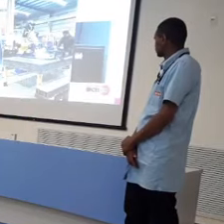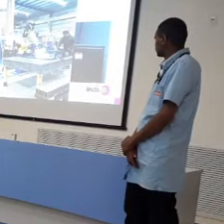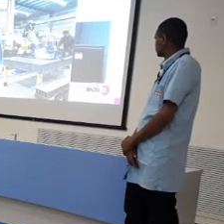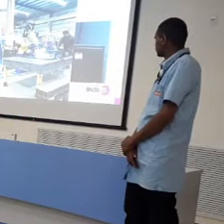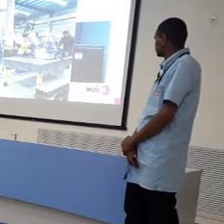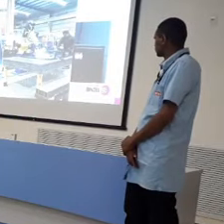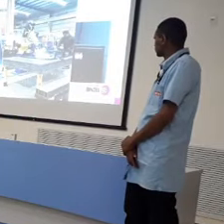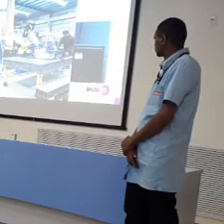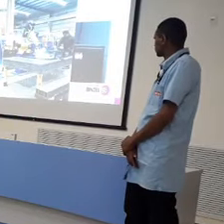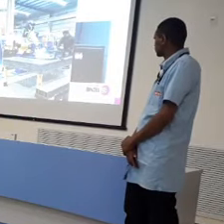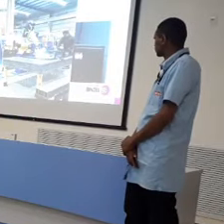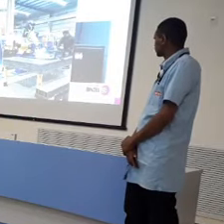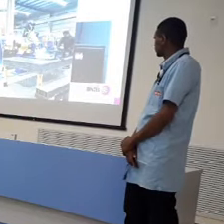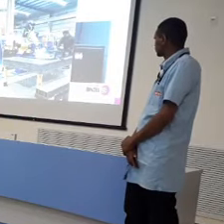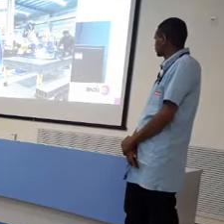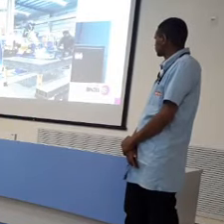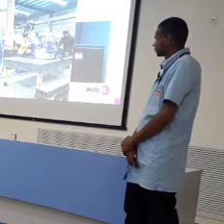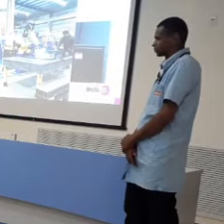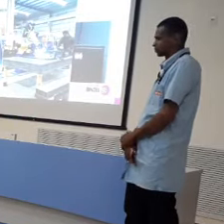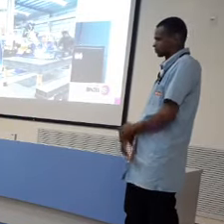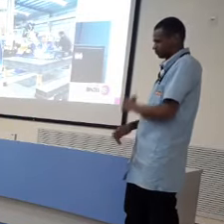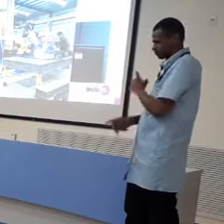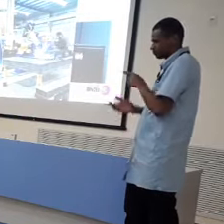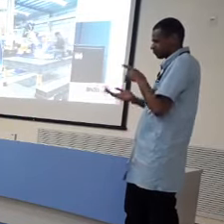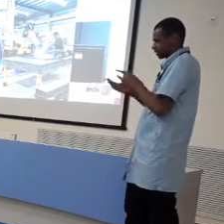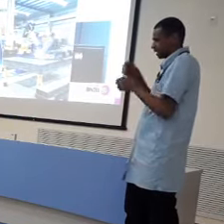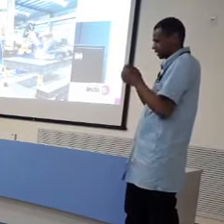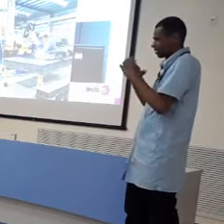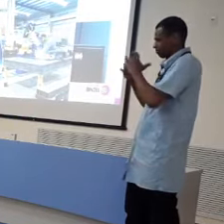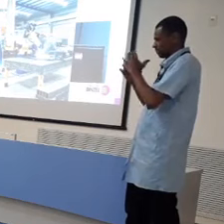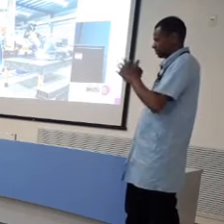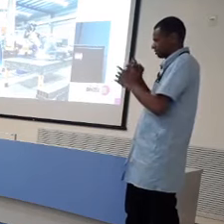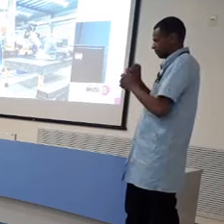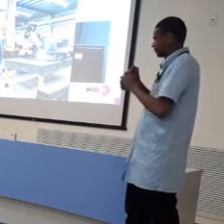Então aqui está uma soldagem feita em campo, tá, pessoal?